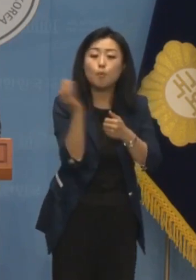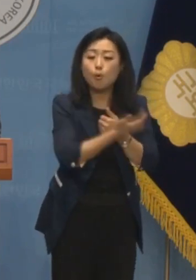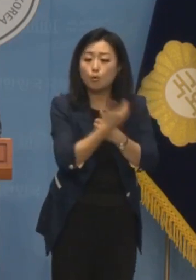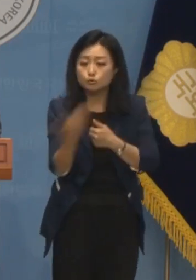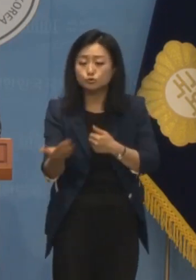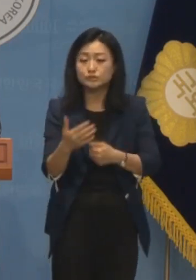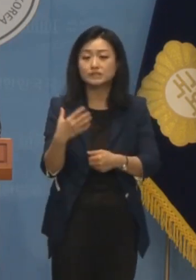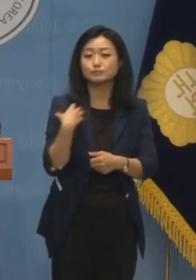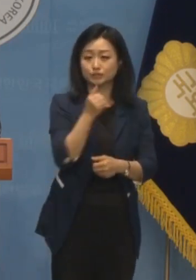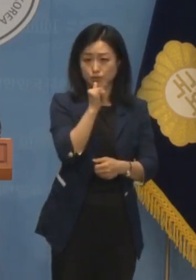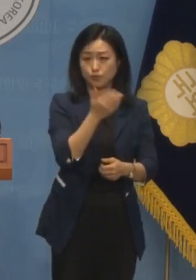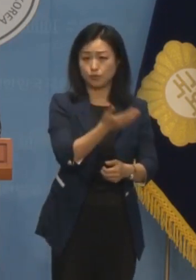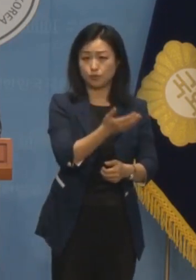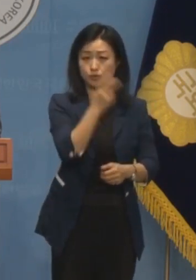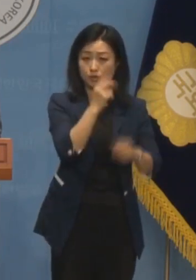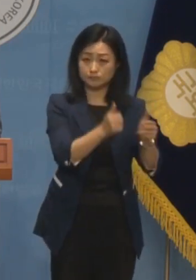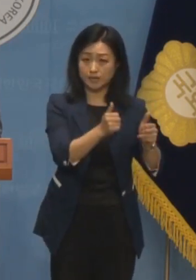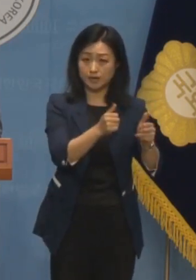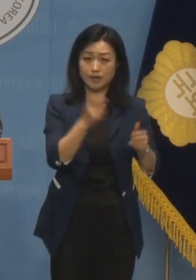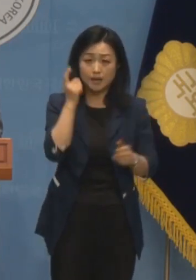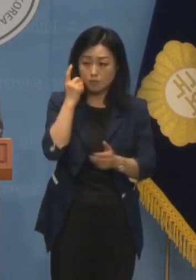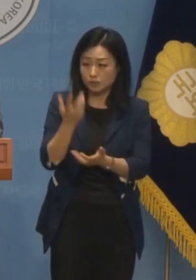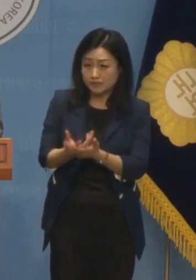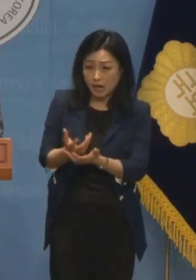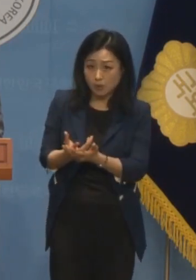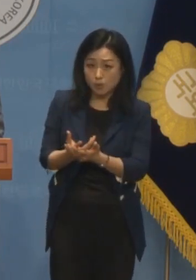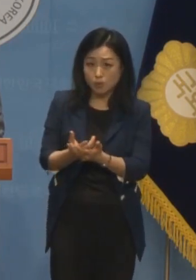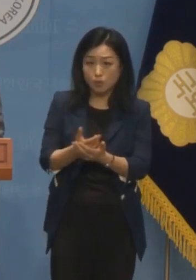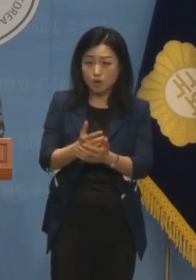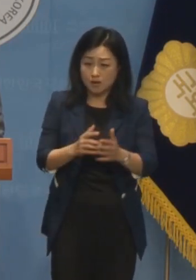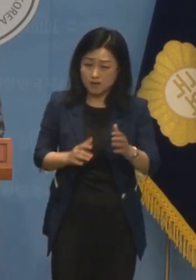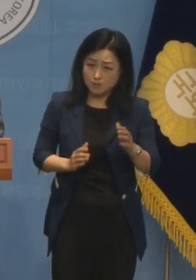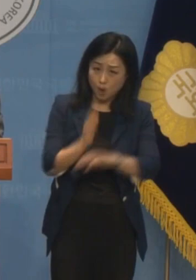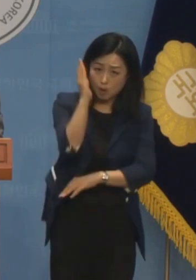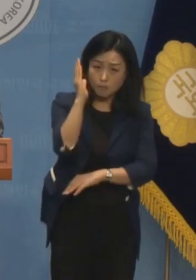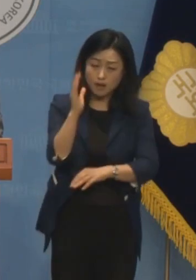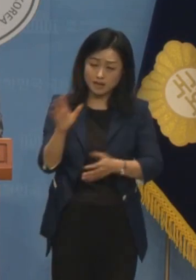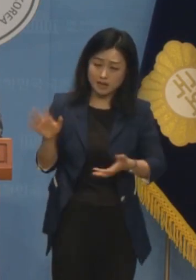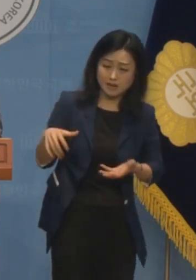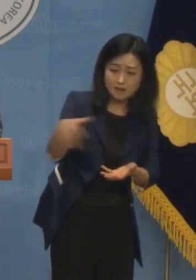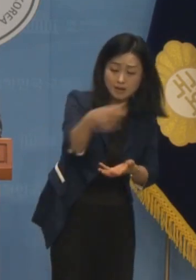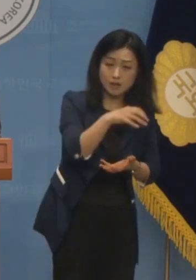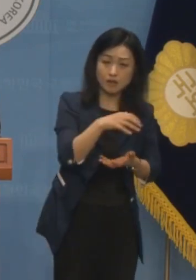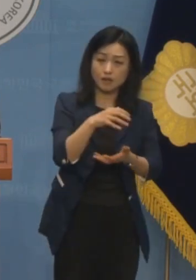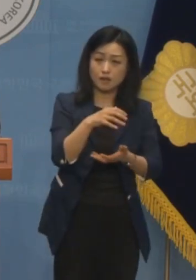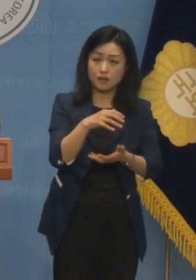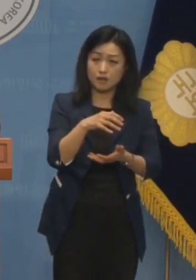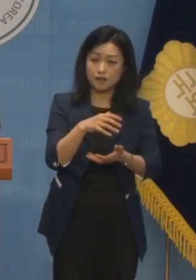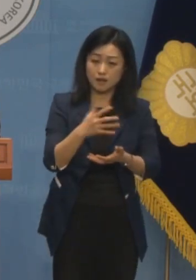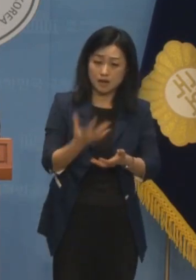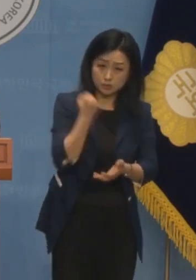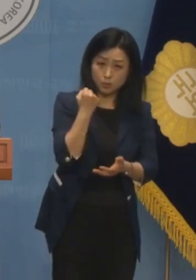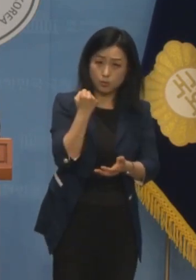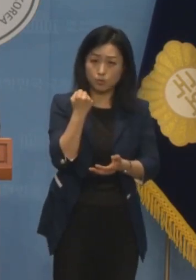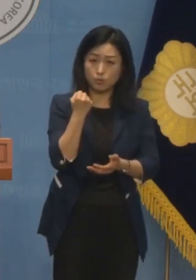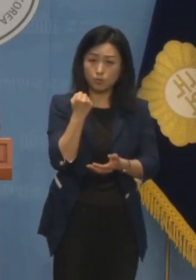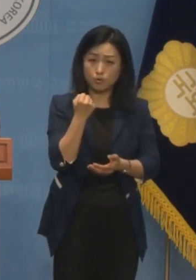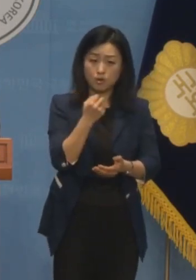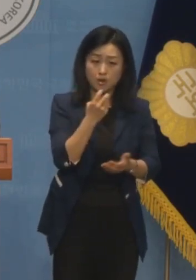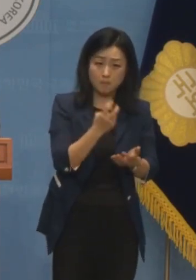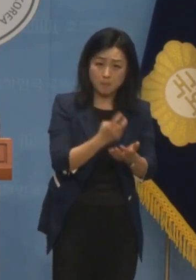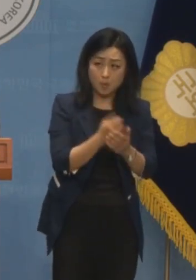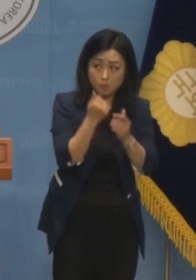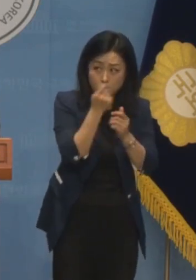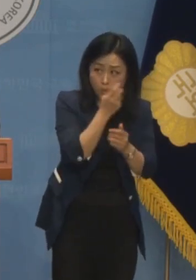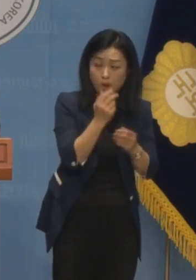의무가 있습니다. 검찰은 통신자료를 광범위하게 제공 요청하고 취득하고 느슨한 법망을